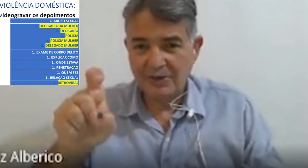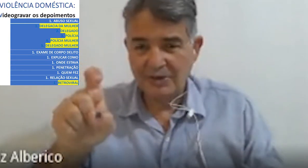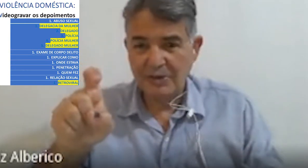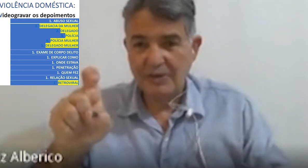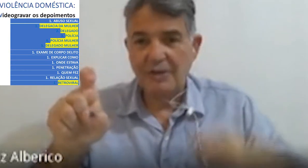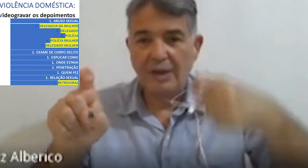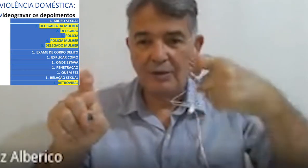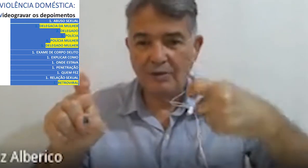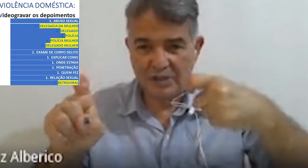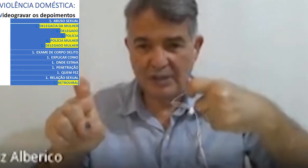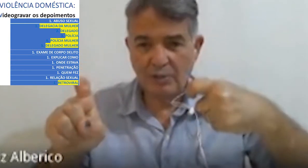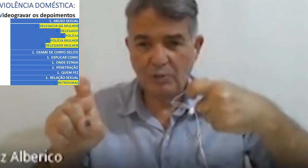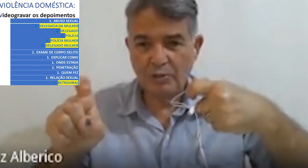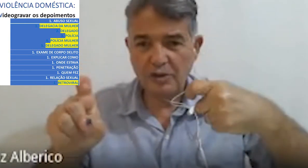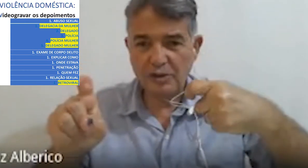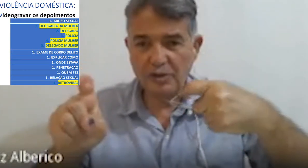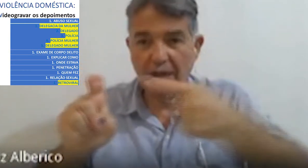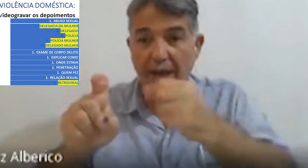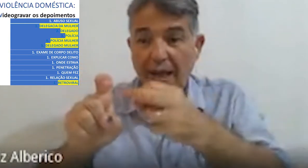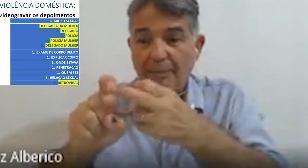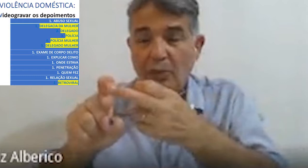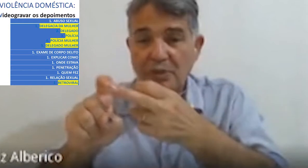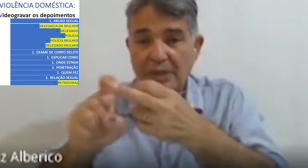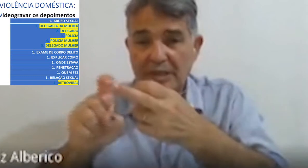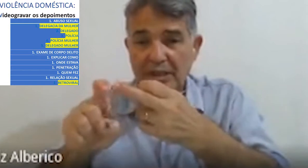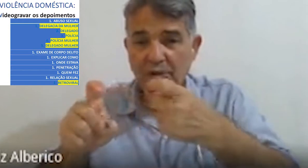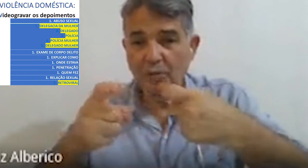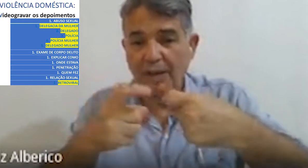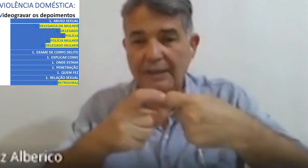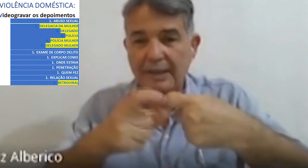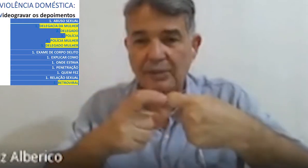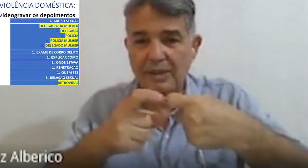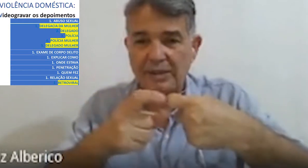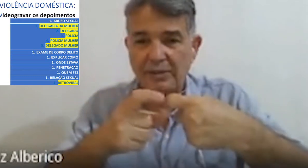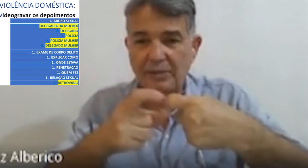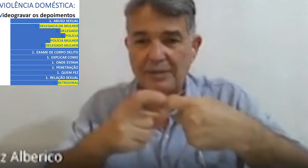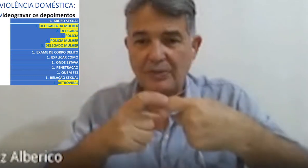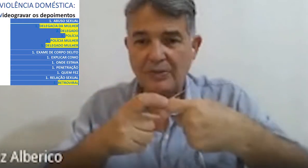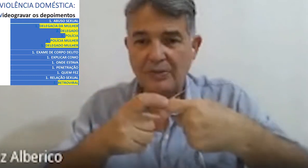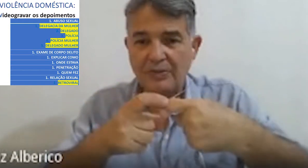X. Você já está com o outro X. A ponta desse dedo batendo nessa articulação.